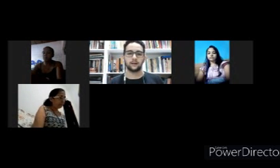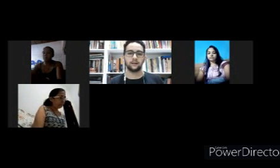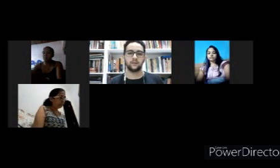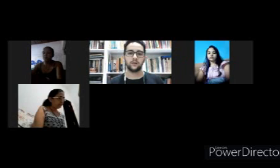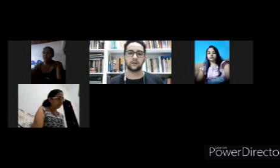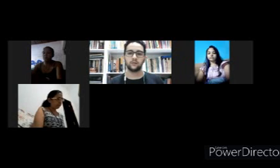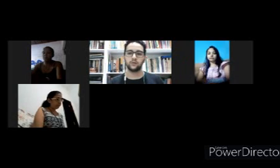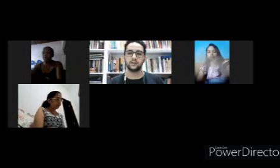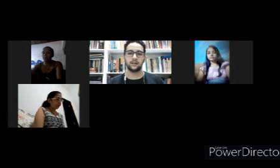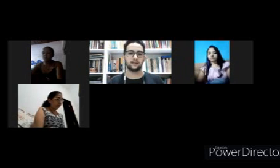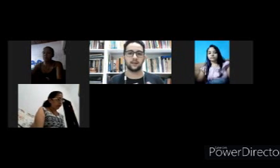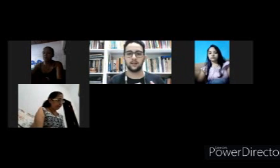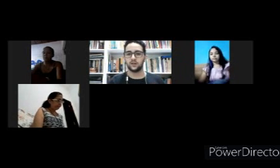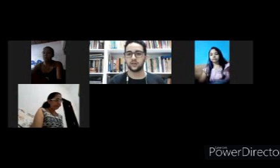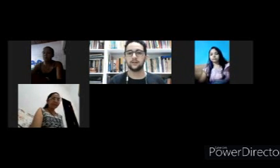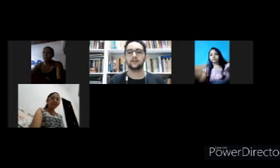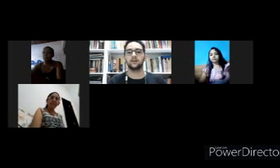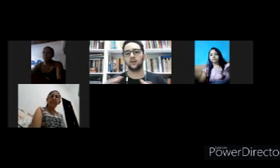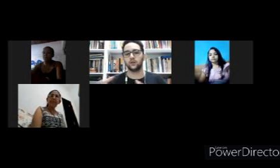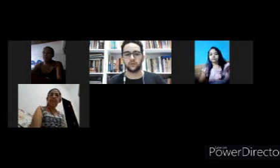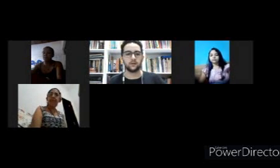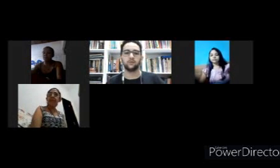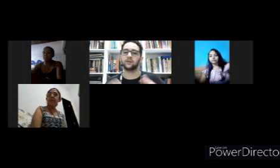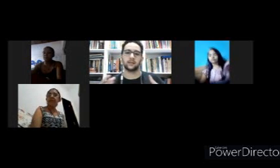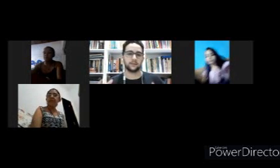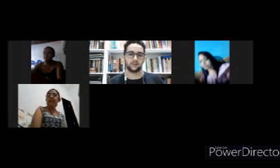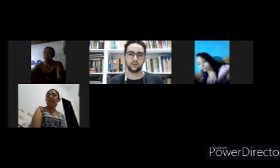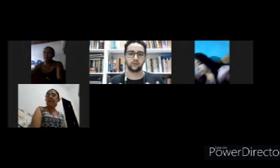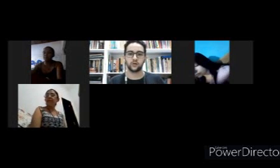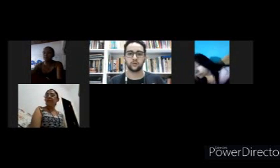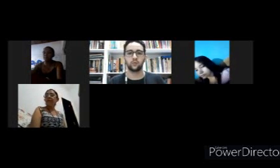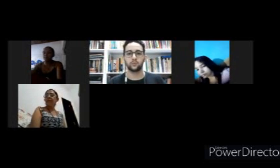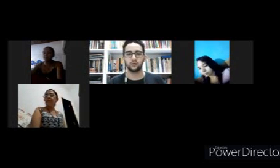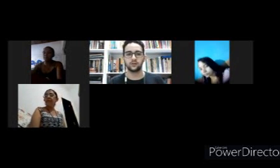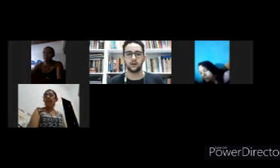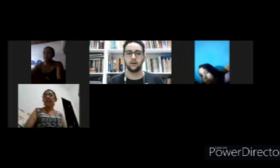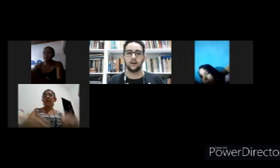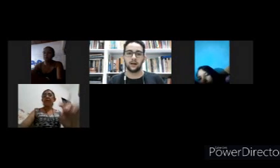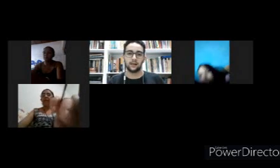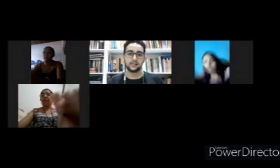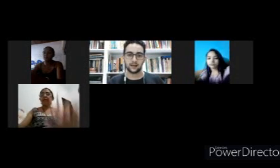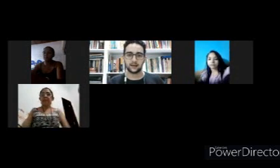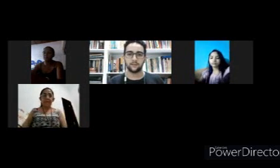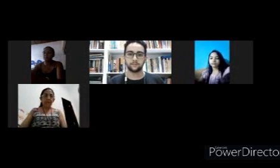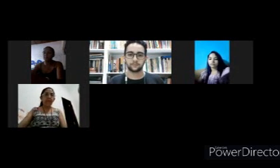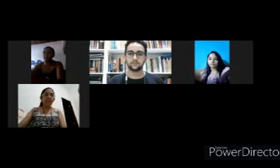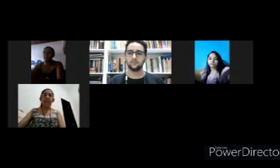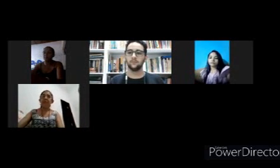tem a definição de ser as características que indivíduos ou determinadas pessoas de um grupo social, elas seguem.